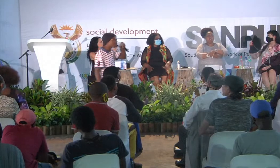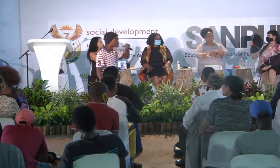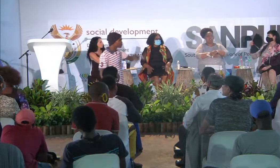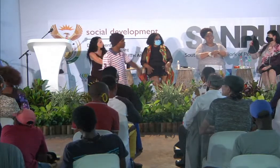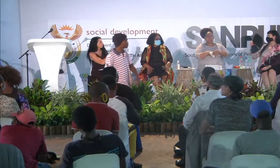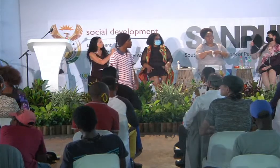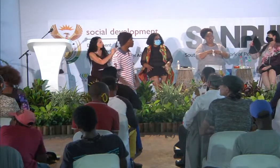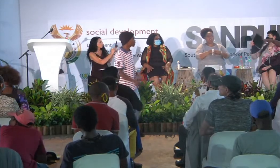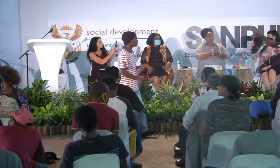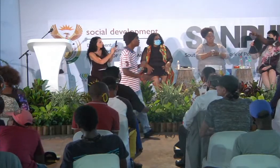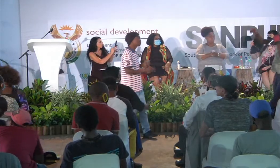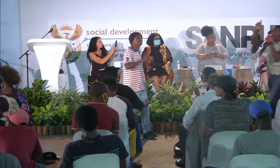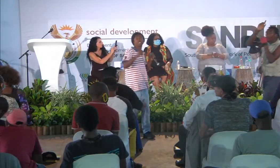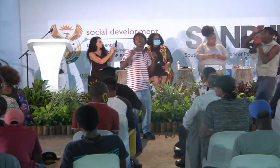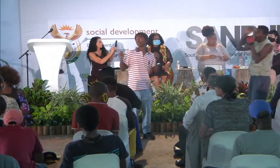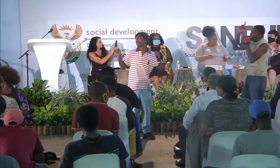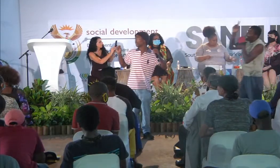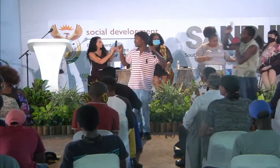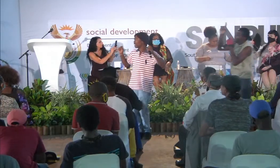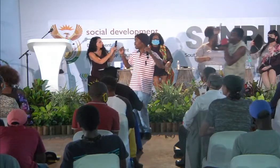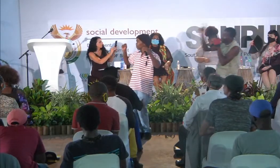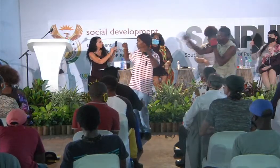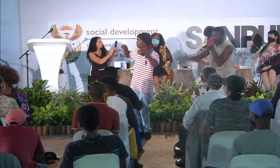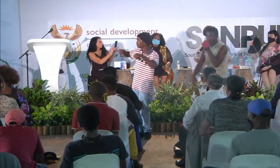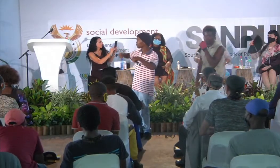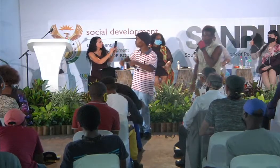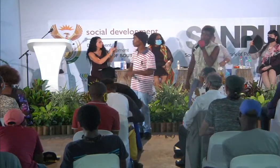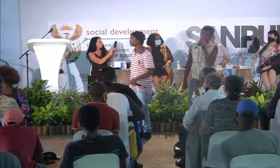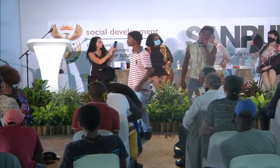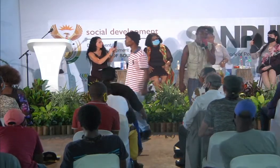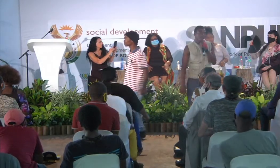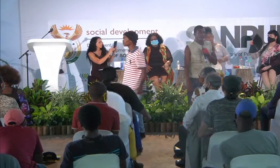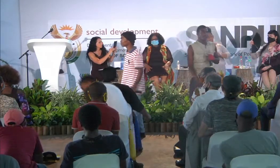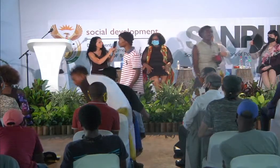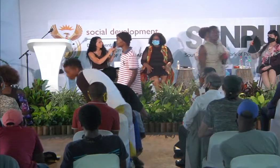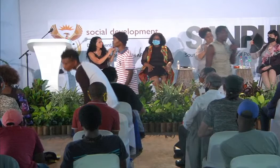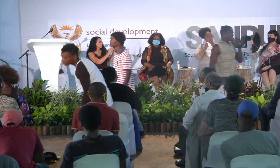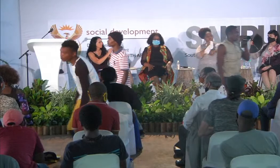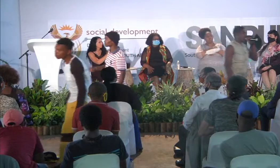nyonyezu cela uhambe nami